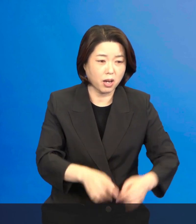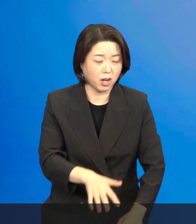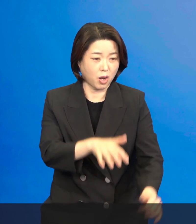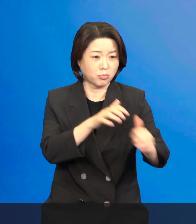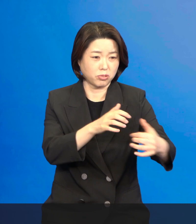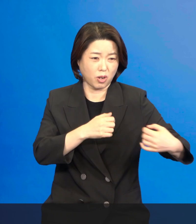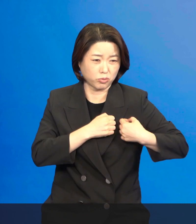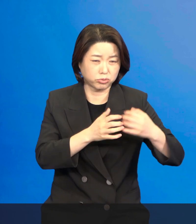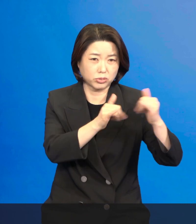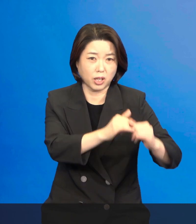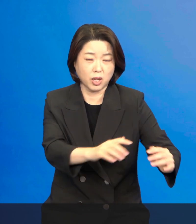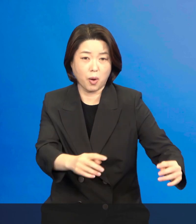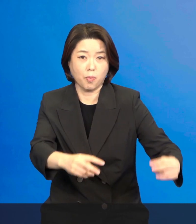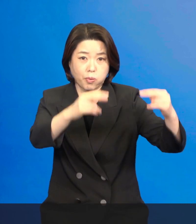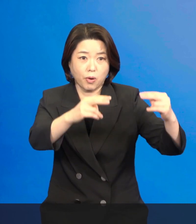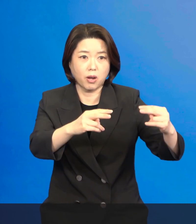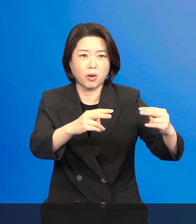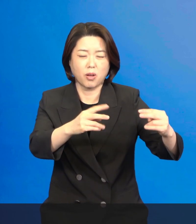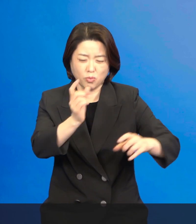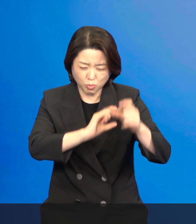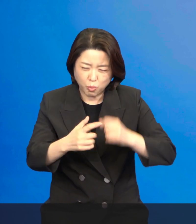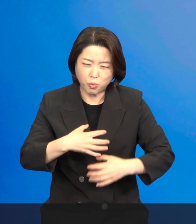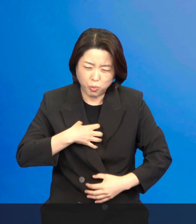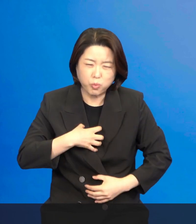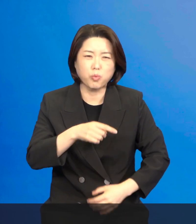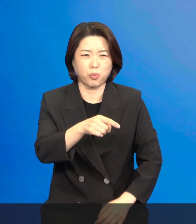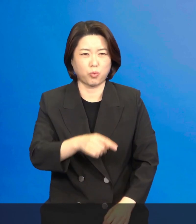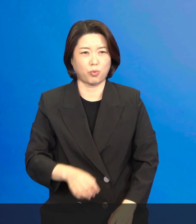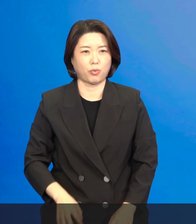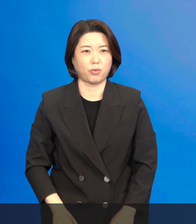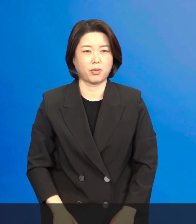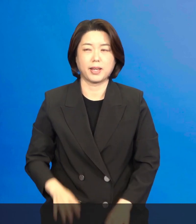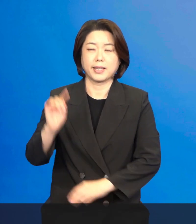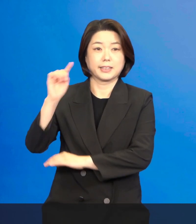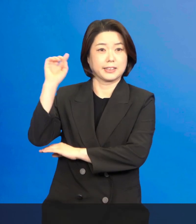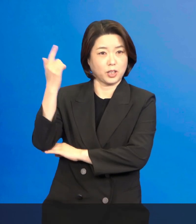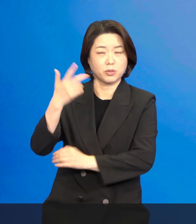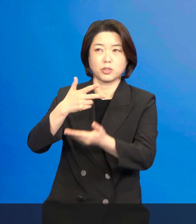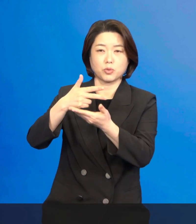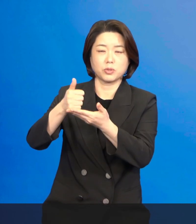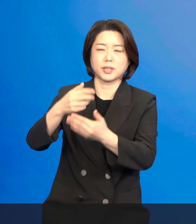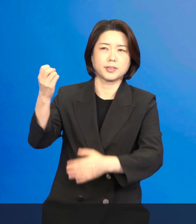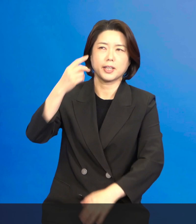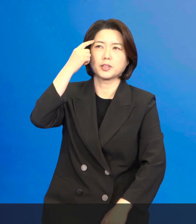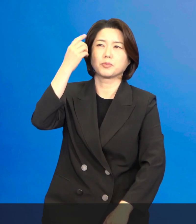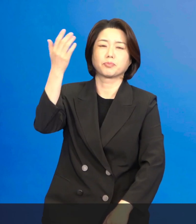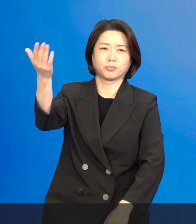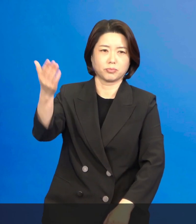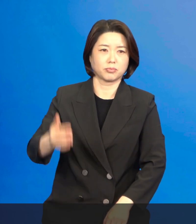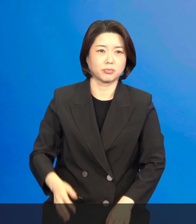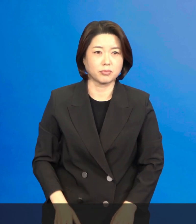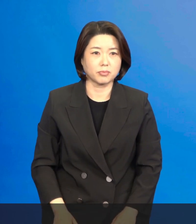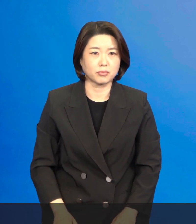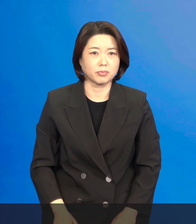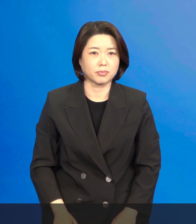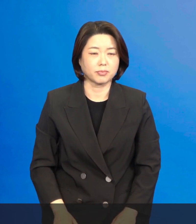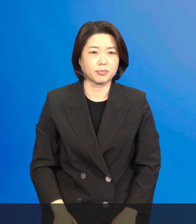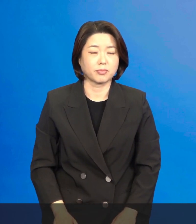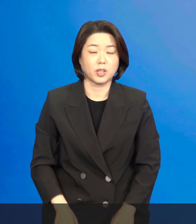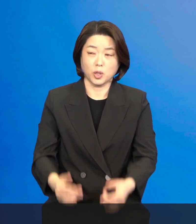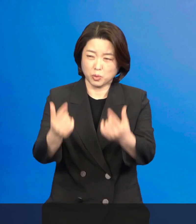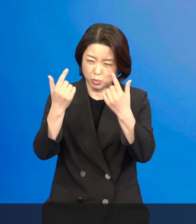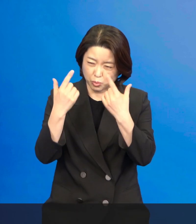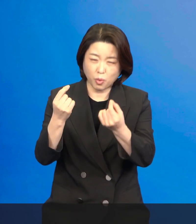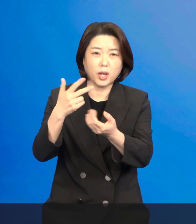마주친다면 얼마나 더 위험하겠습니까? 다윗이 주님께 다시 여쭈어 보았다.